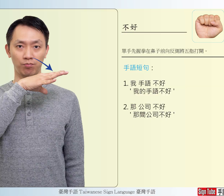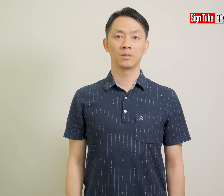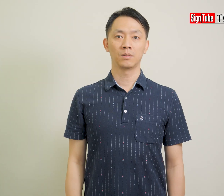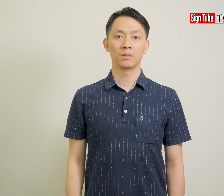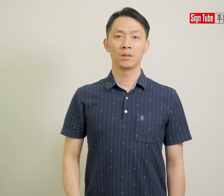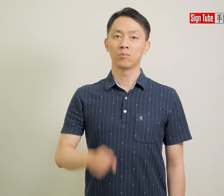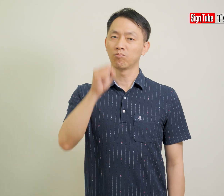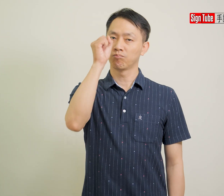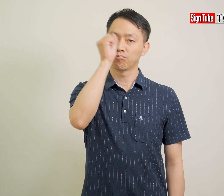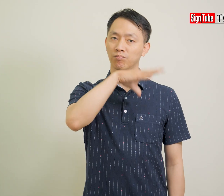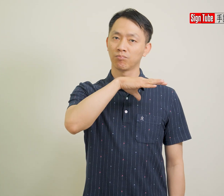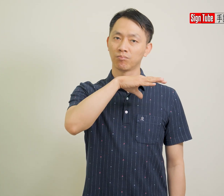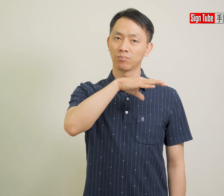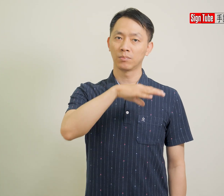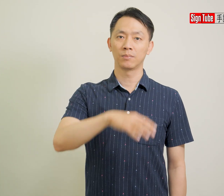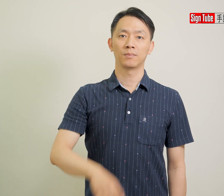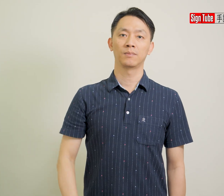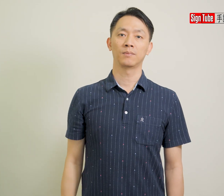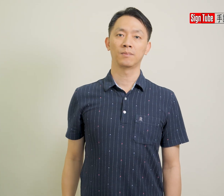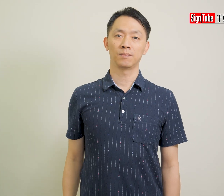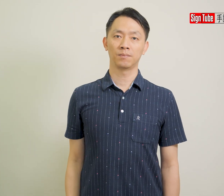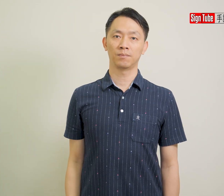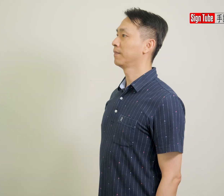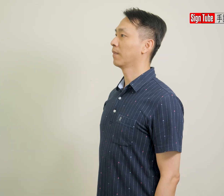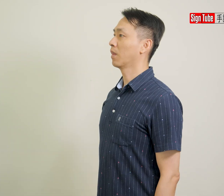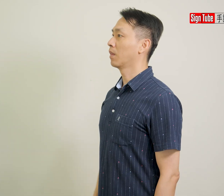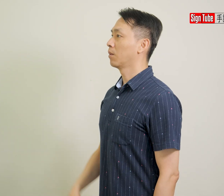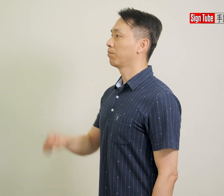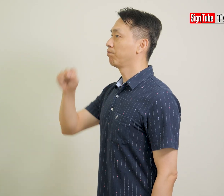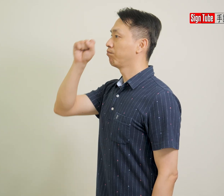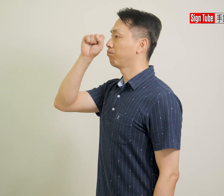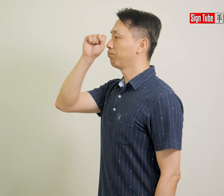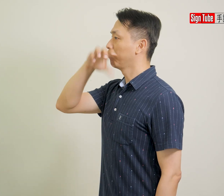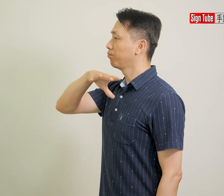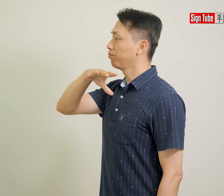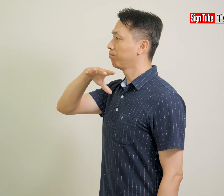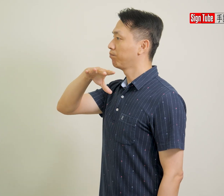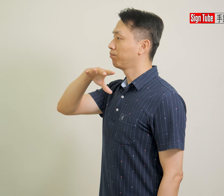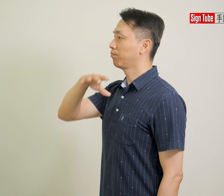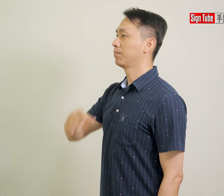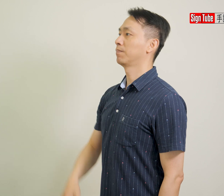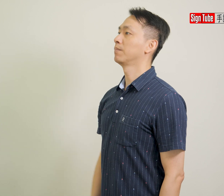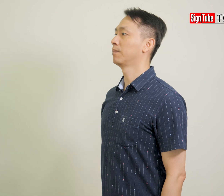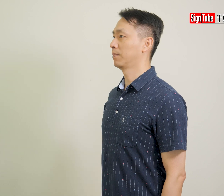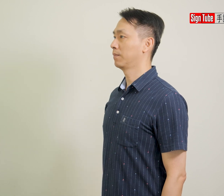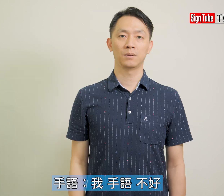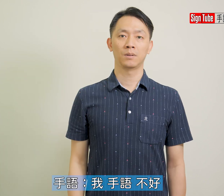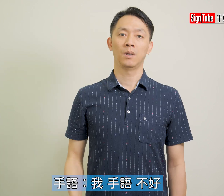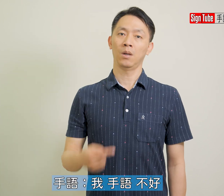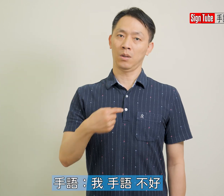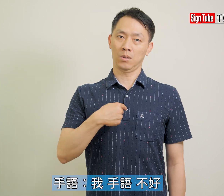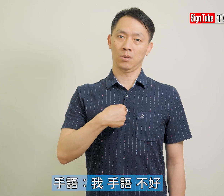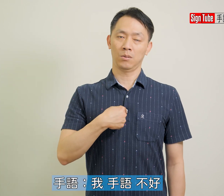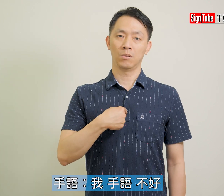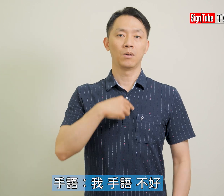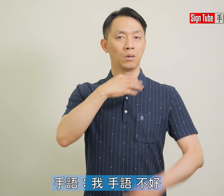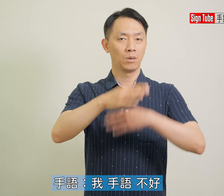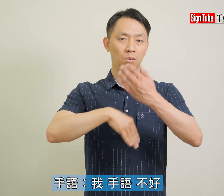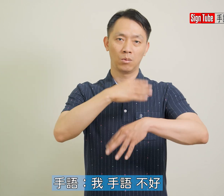不好。单手先握拳在鼻子前向反侧将五指打开。手语